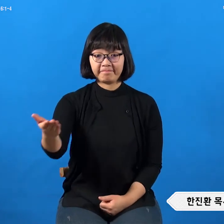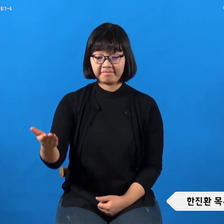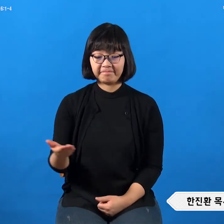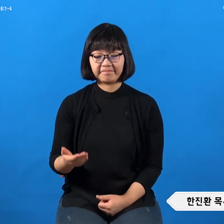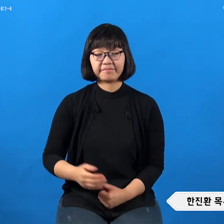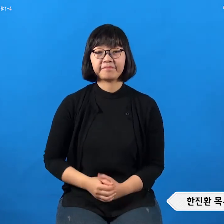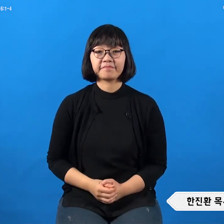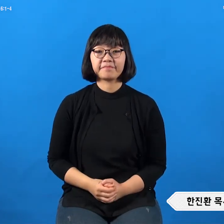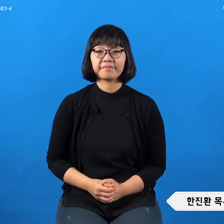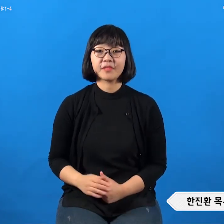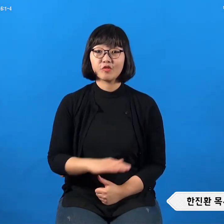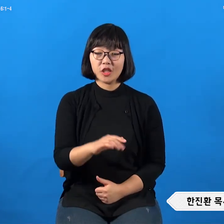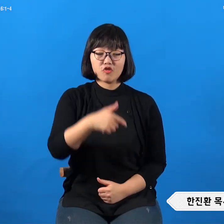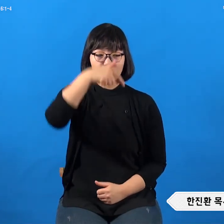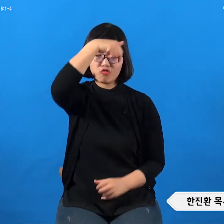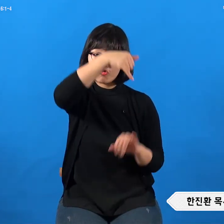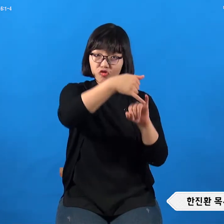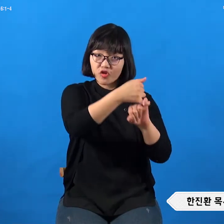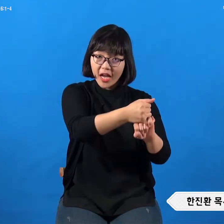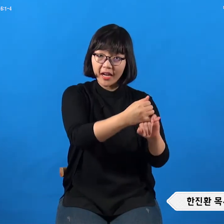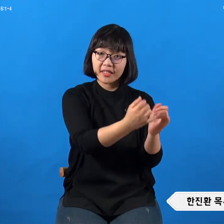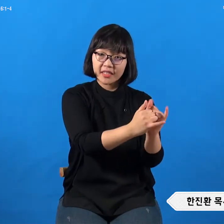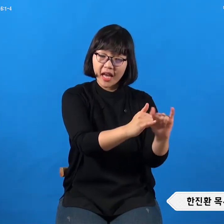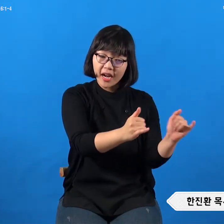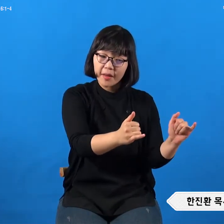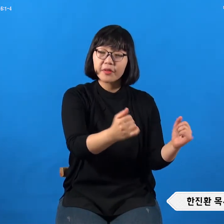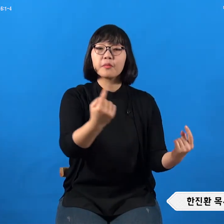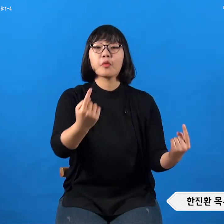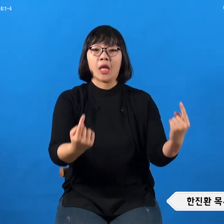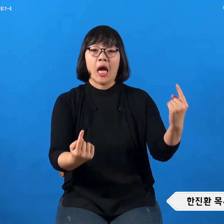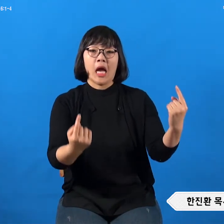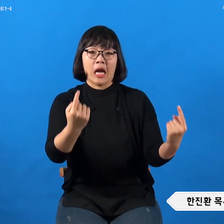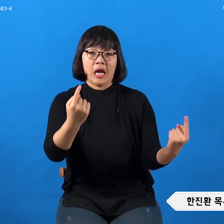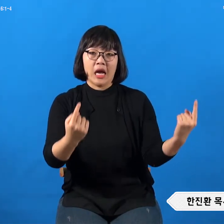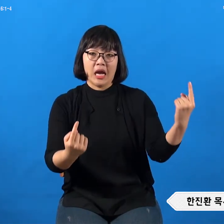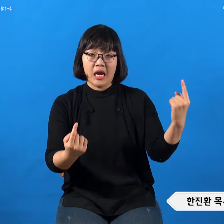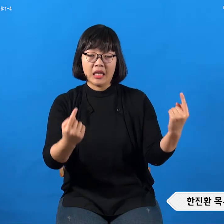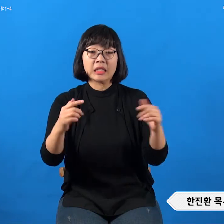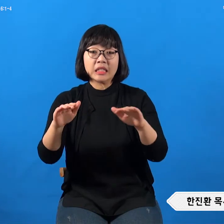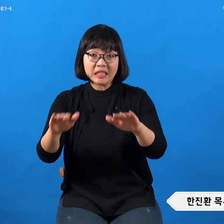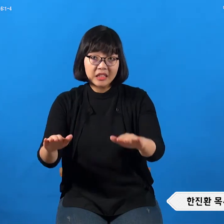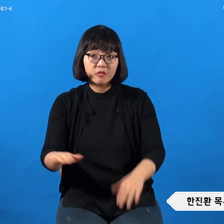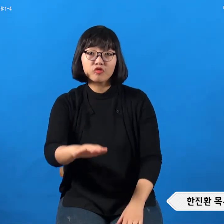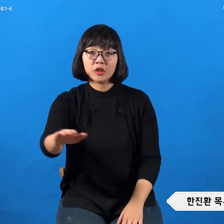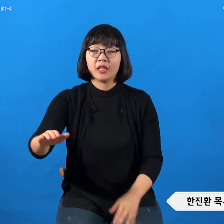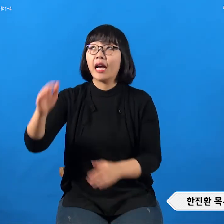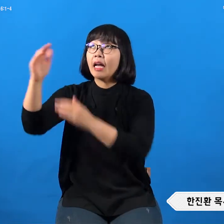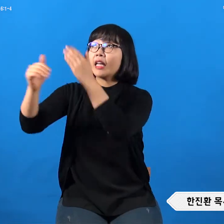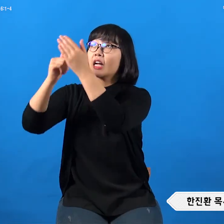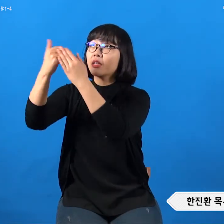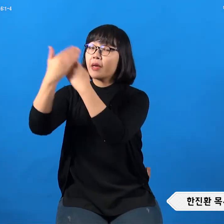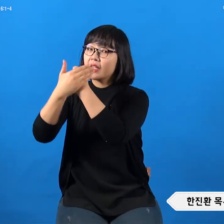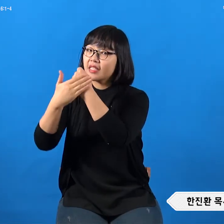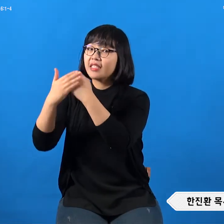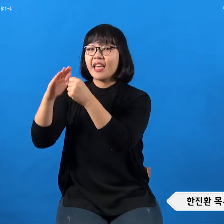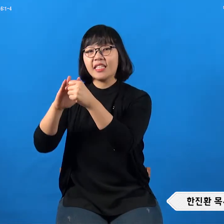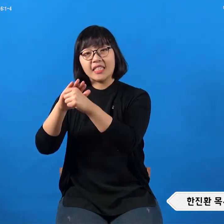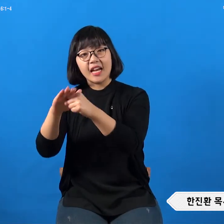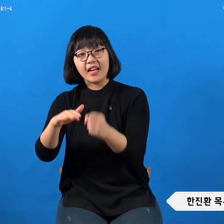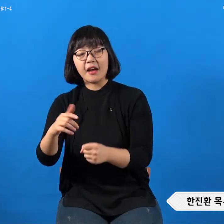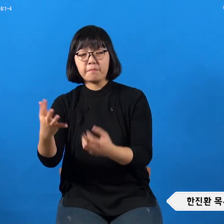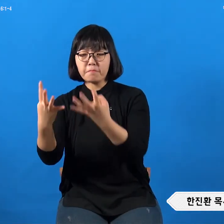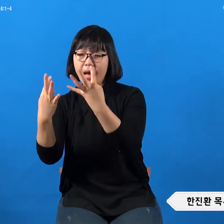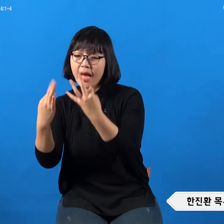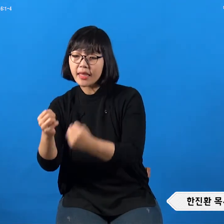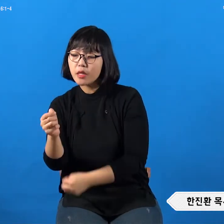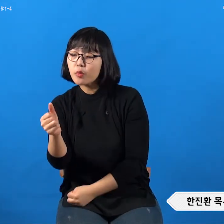여러분, 우리는 구약의 백성들보다도 하나님의 구원과 사랑과 은혜를 더 많이 받았습니까?